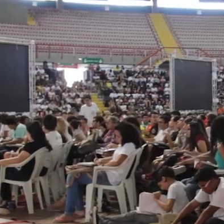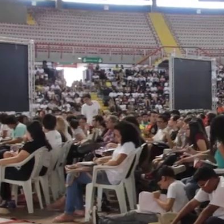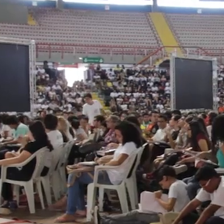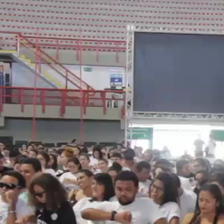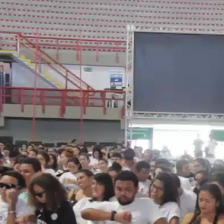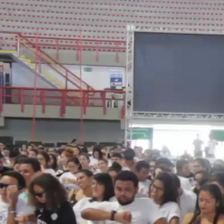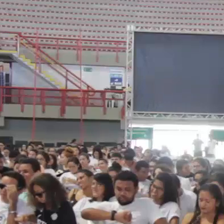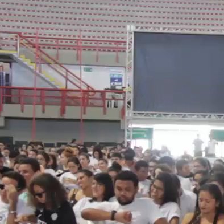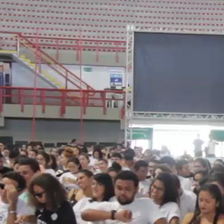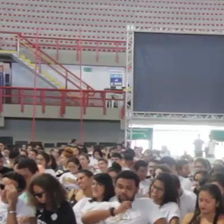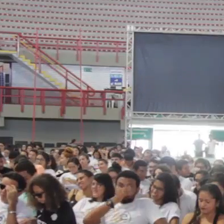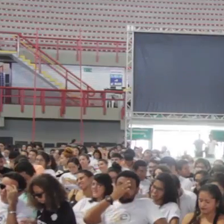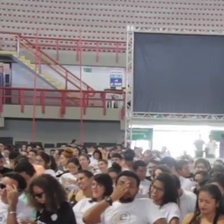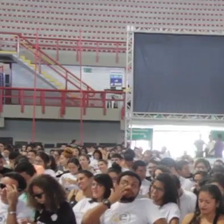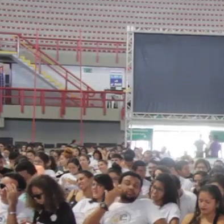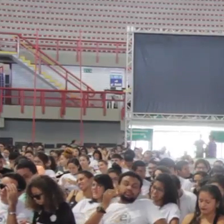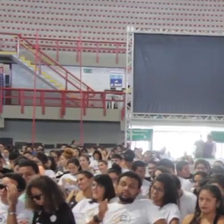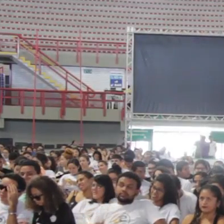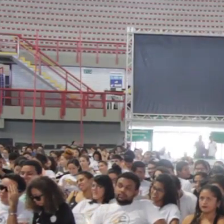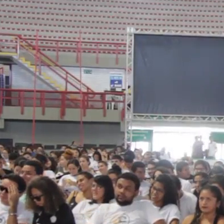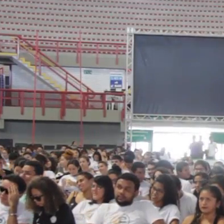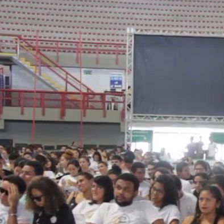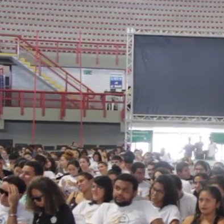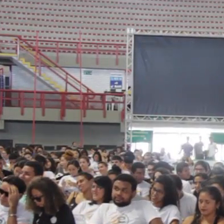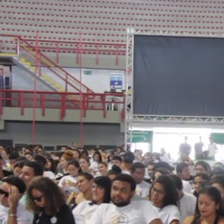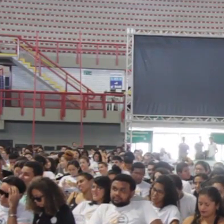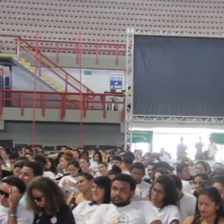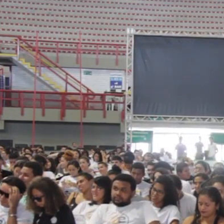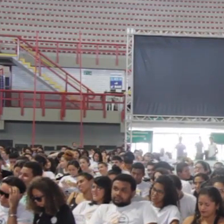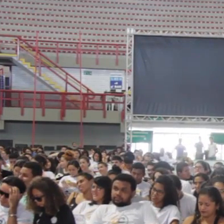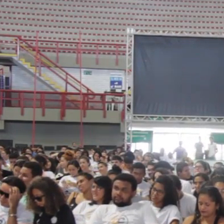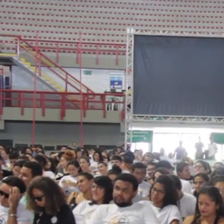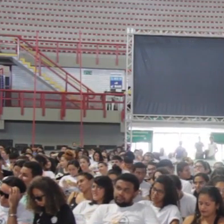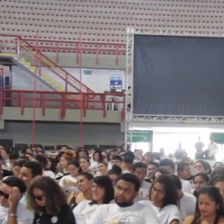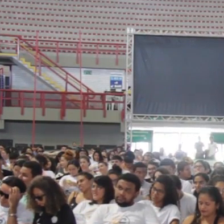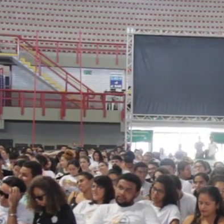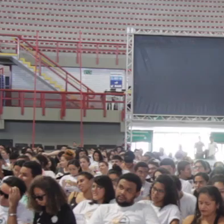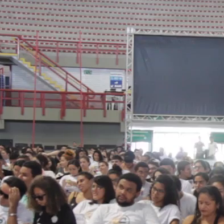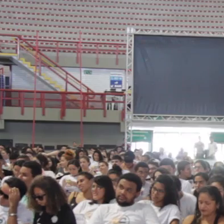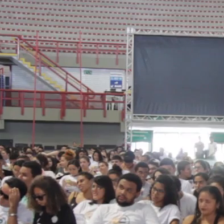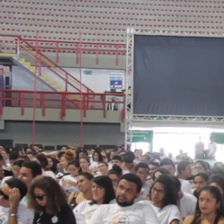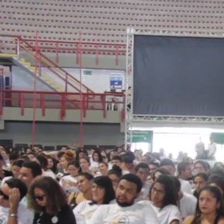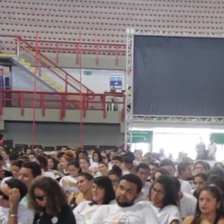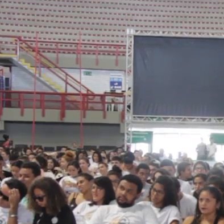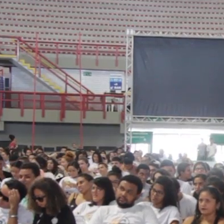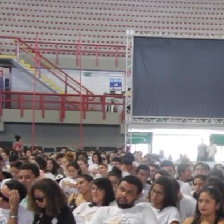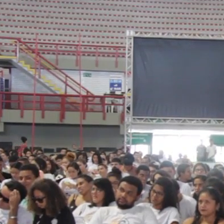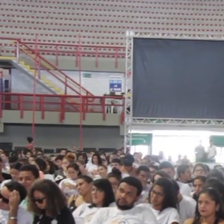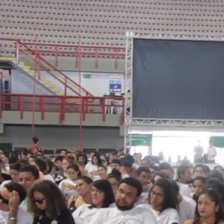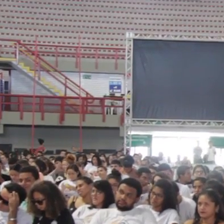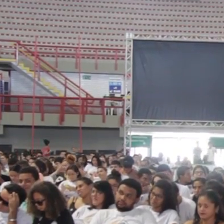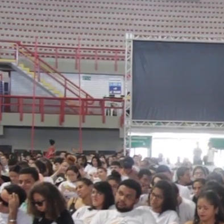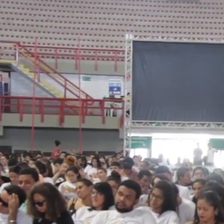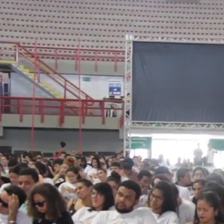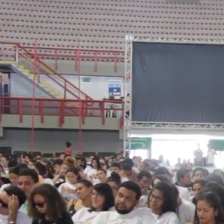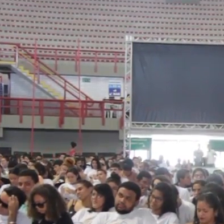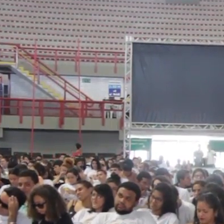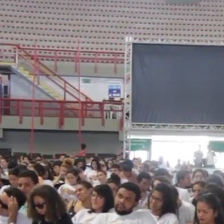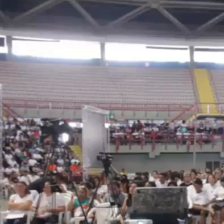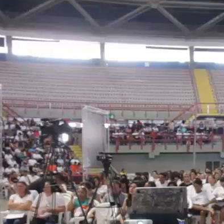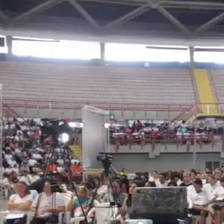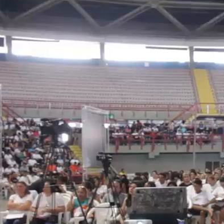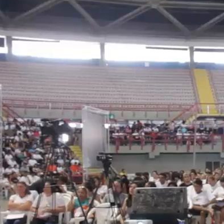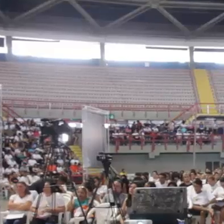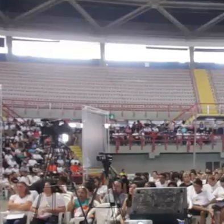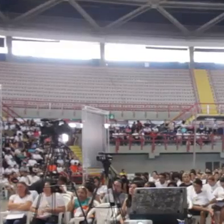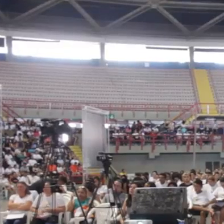Detalhando apenas um agente. Eu pensei que era um atentado aqui, viu, minha filha? Detalhando apenas um agente. Posso citar outros